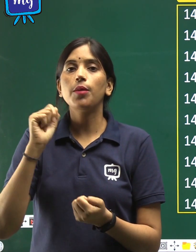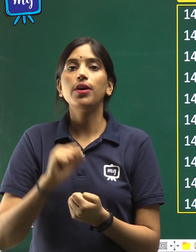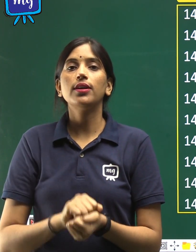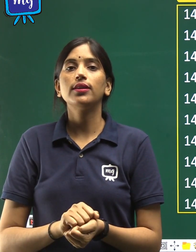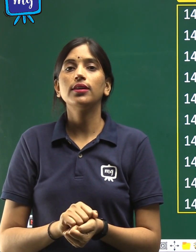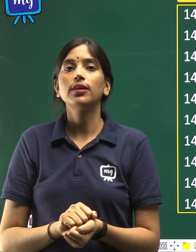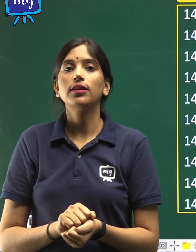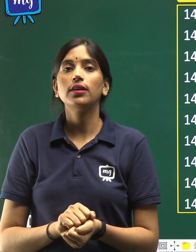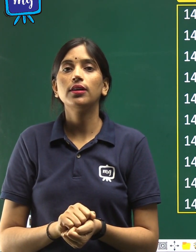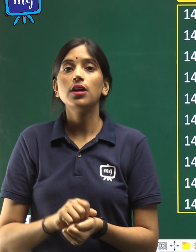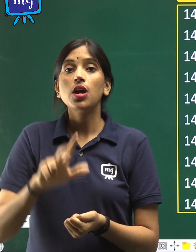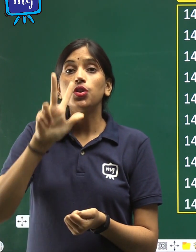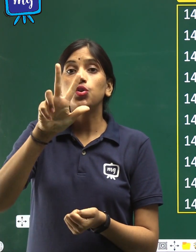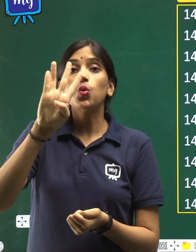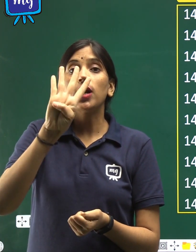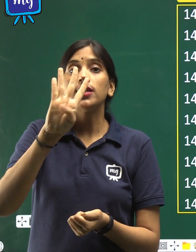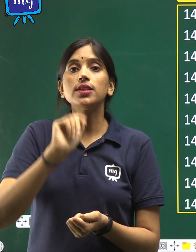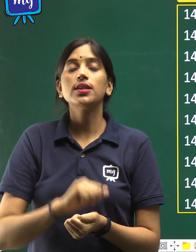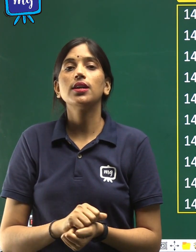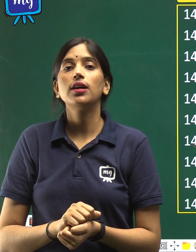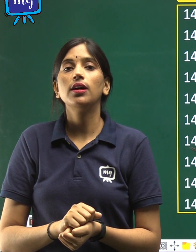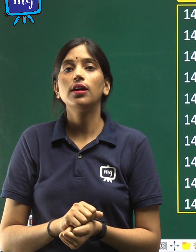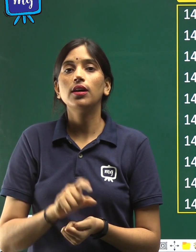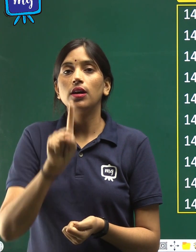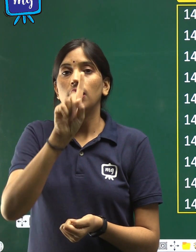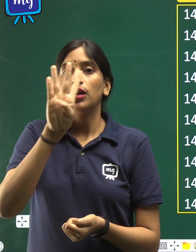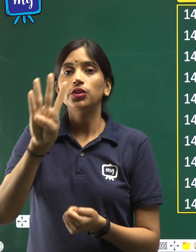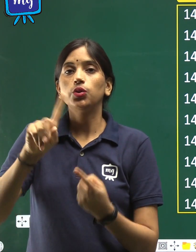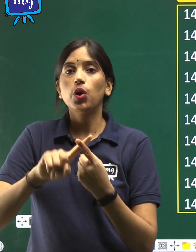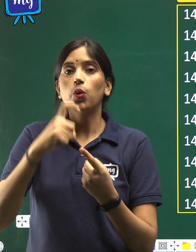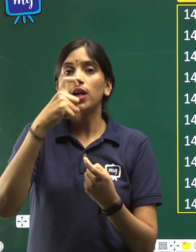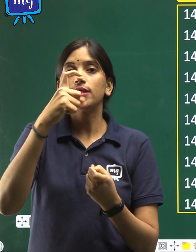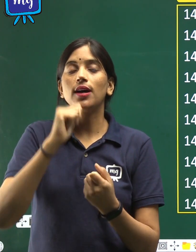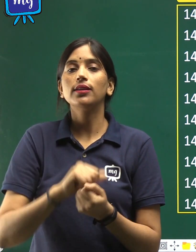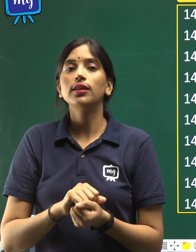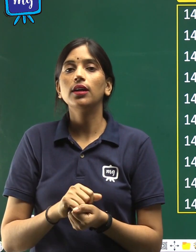बराबर 84। 14 गुणा 7